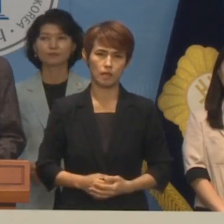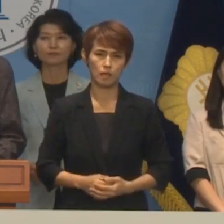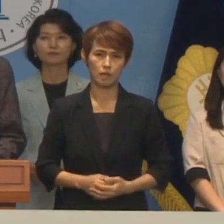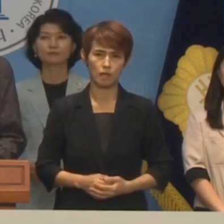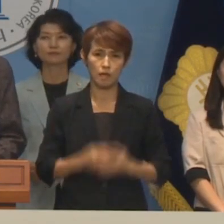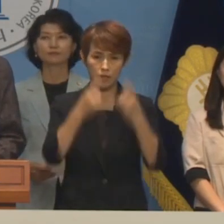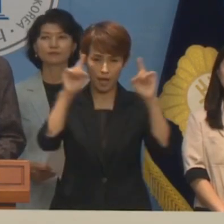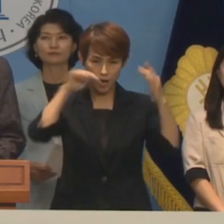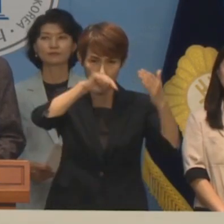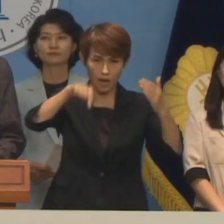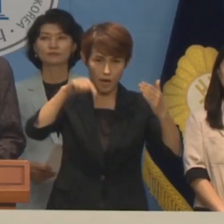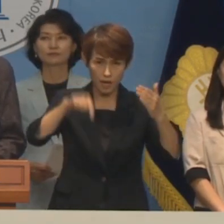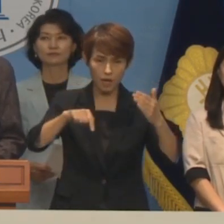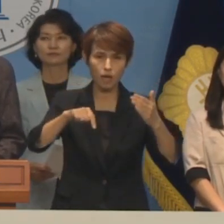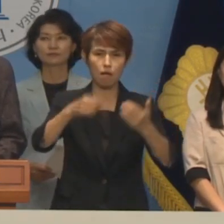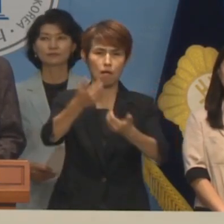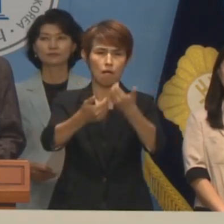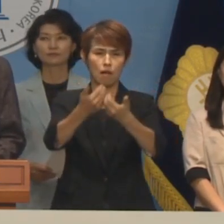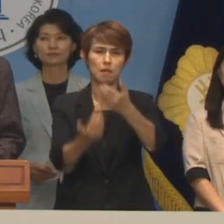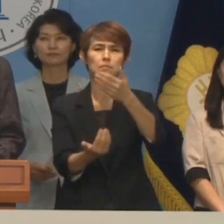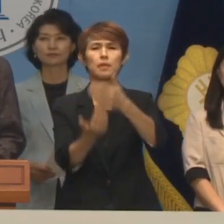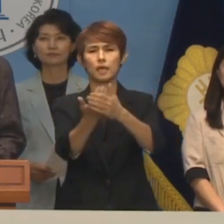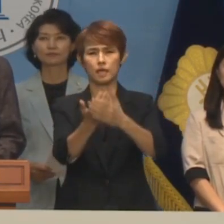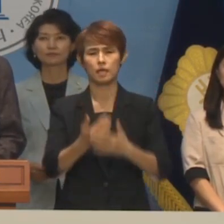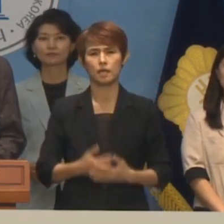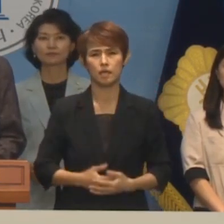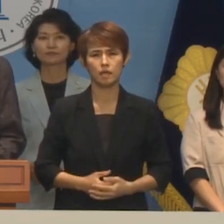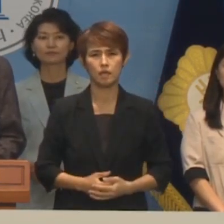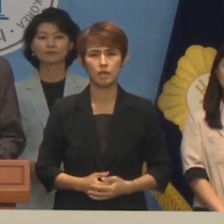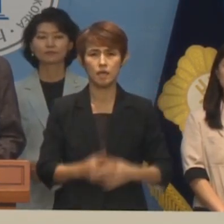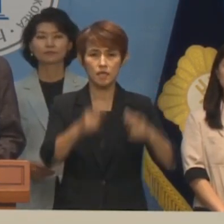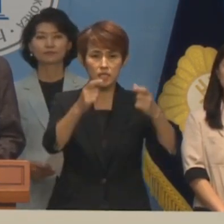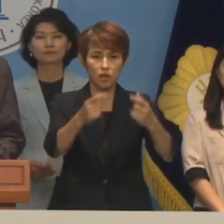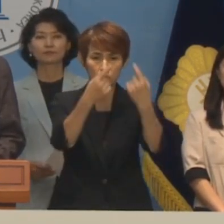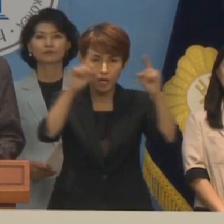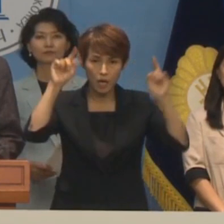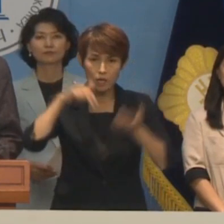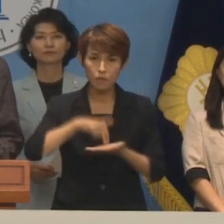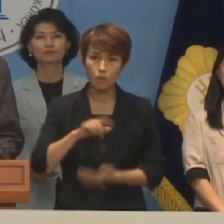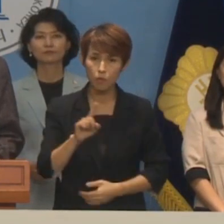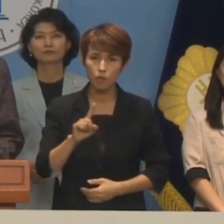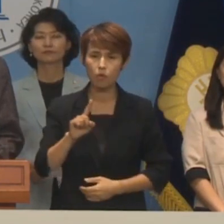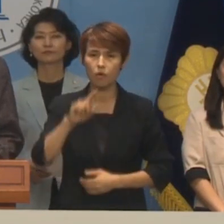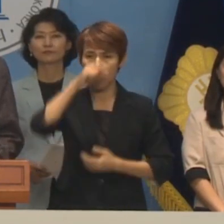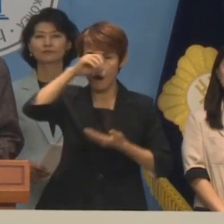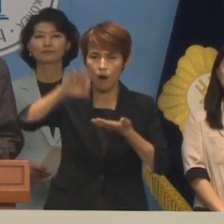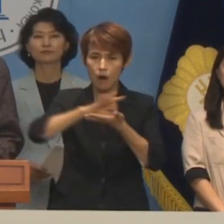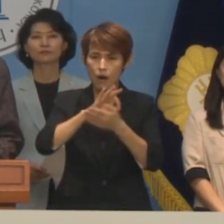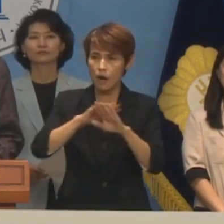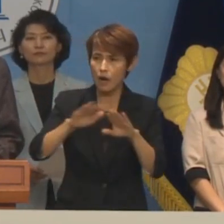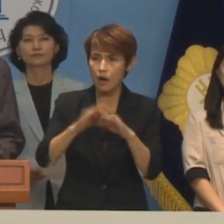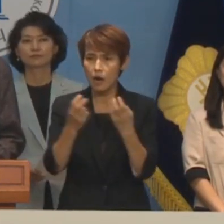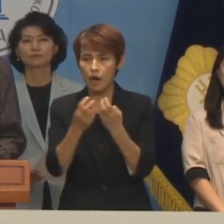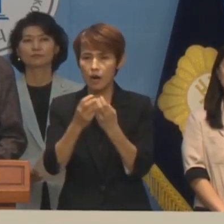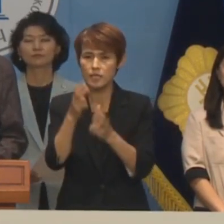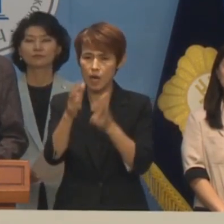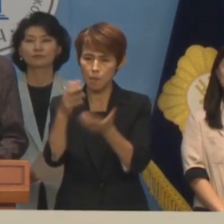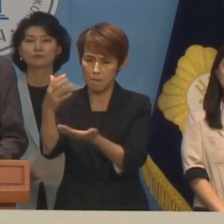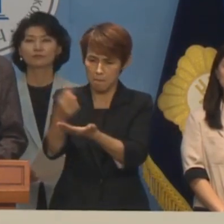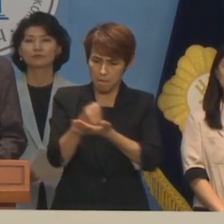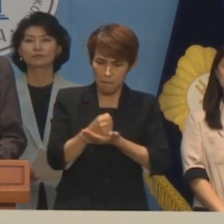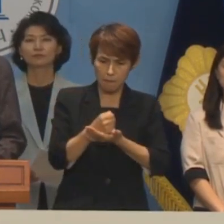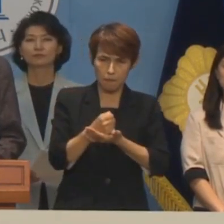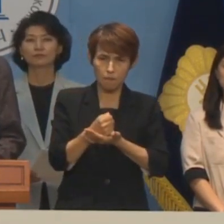대학 내, 대학 간 갈등을 초래해왔다. 지역대학의 입장에서는 재정난 해소를 위해 사업비를 따는 것이